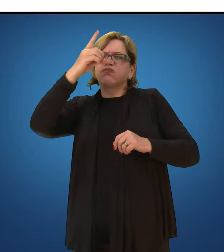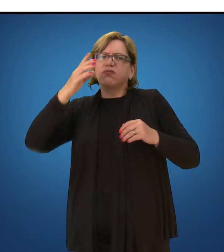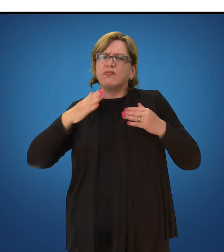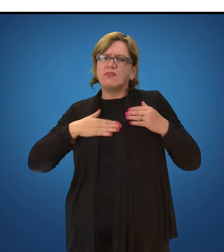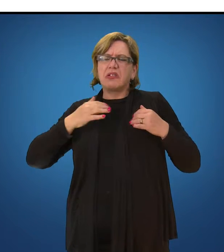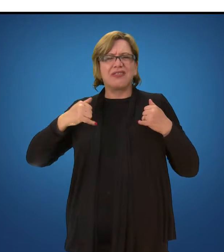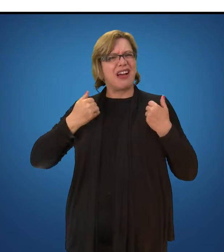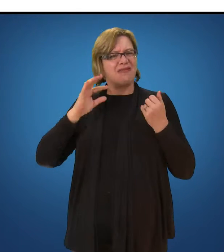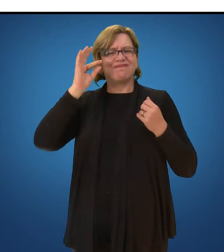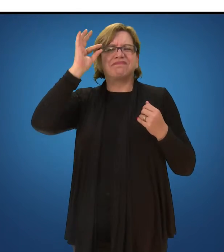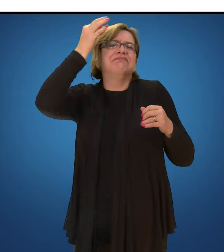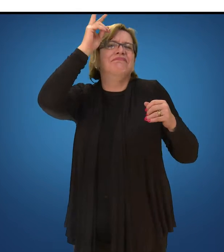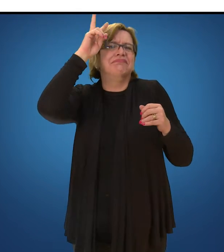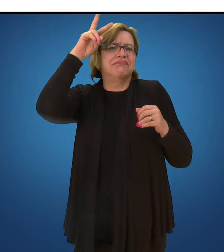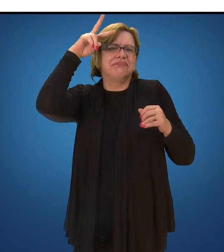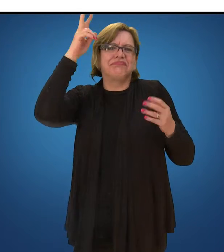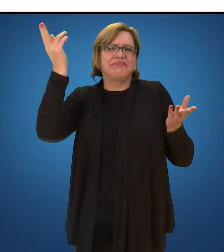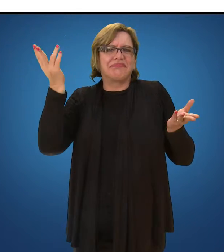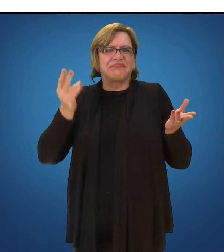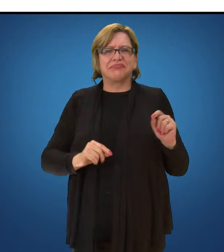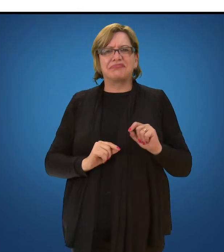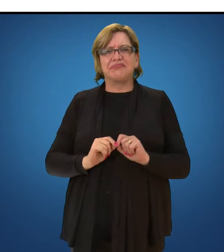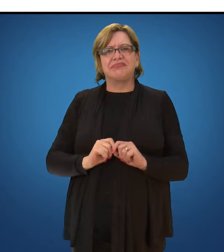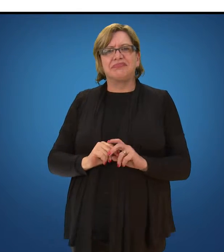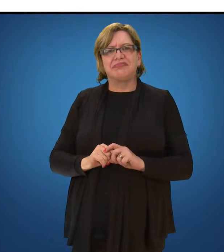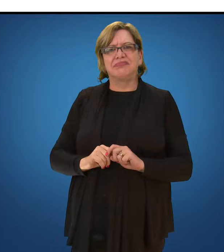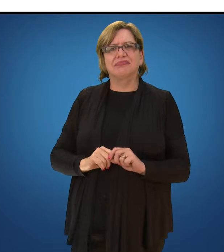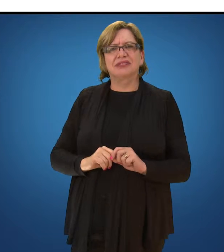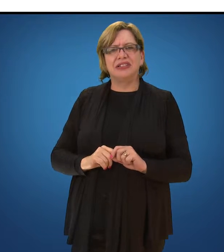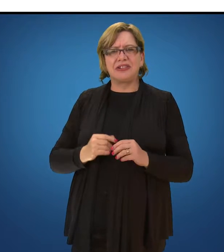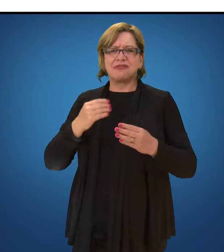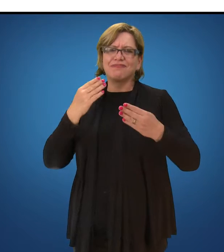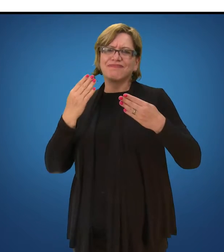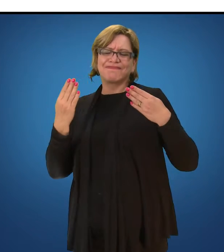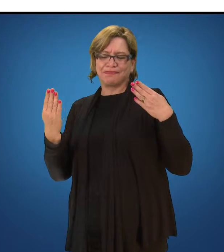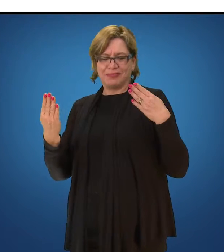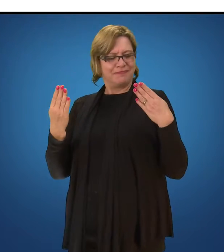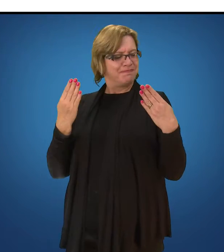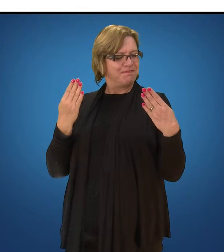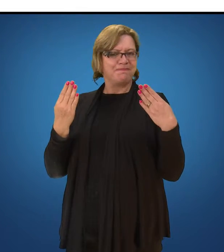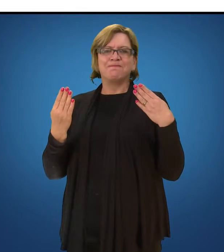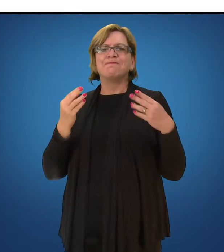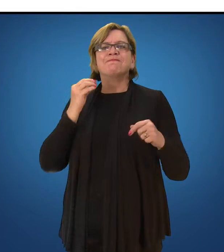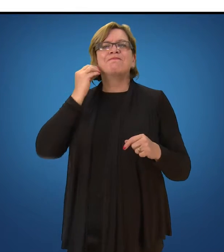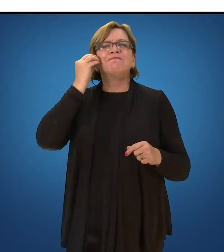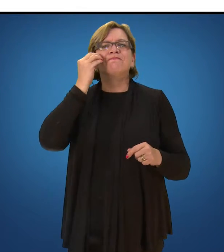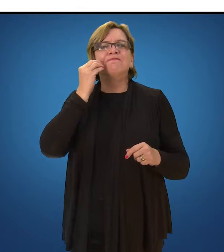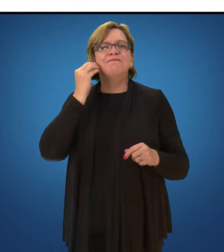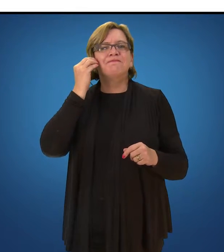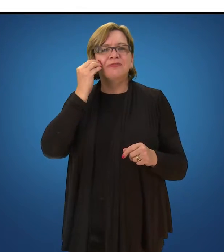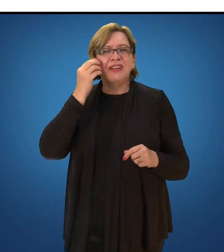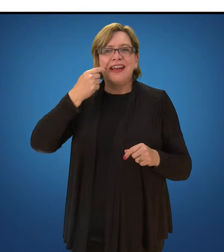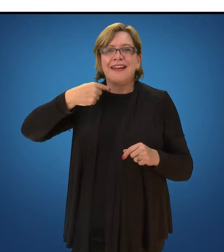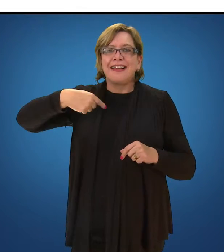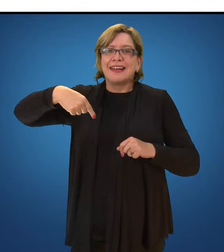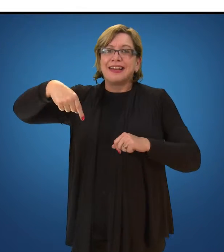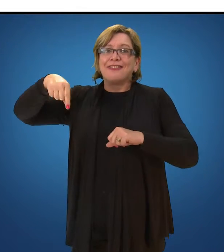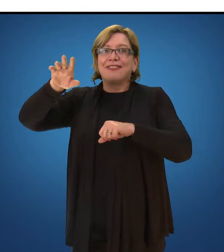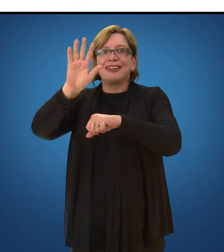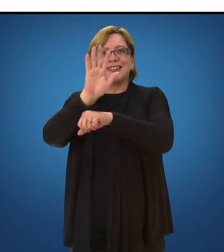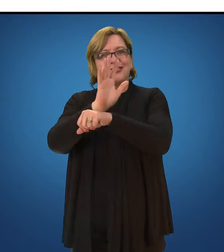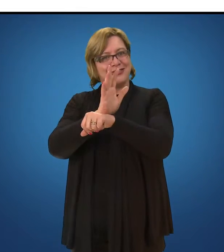há esforço nenhum envolvido nisso. Compare isso com a experiência, por exemplo, de ir ao cinema